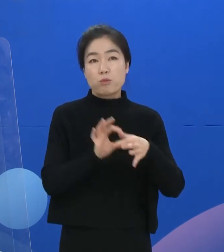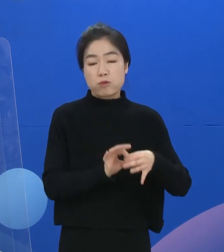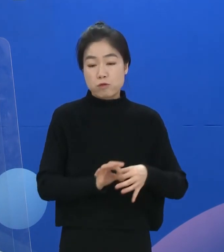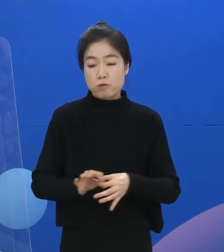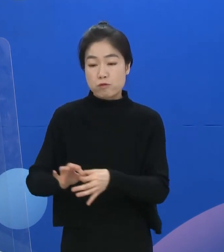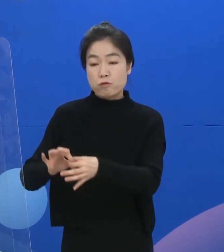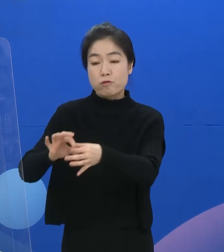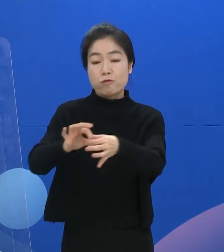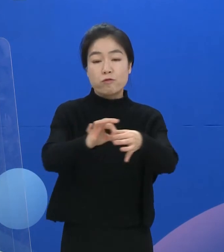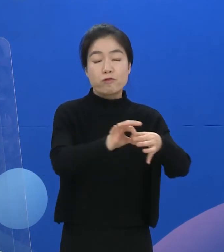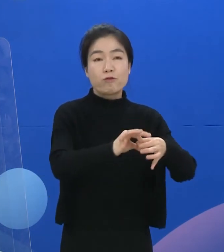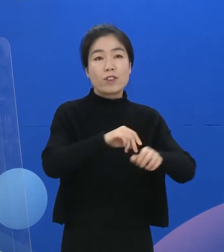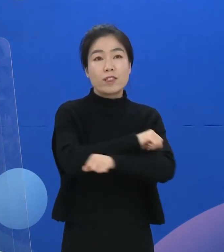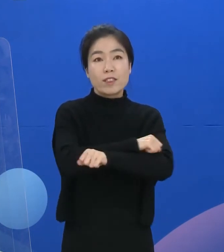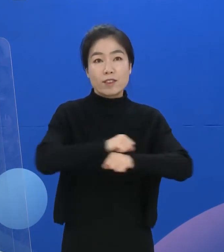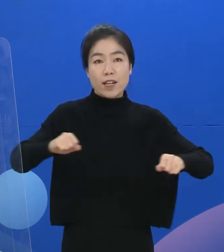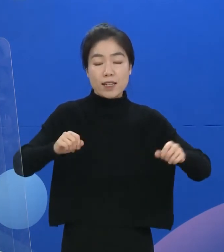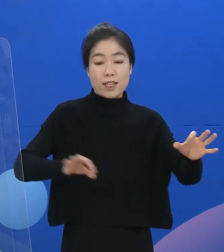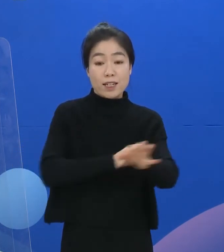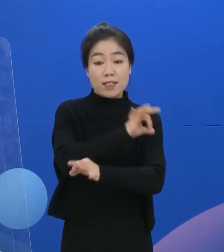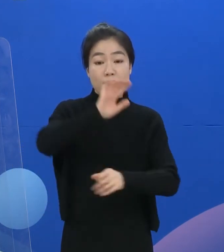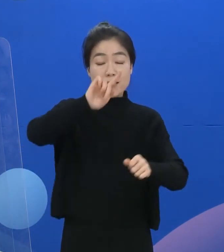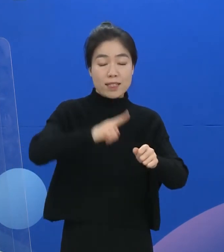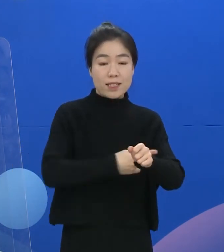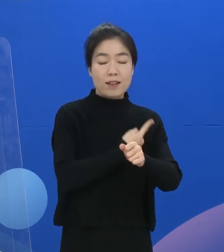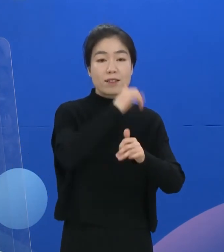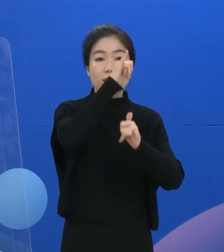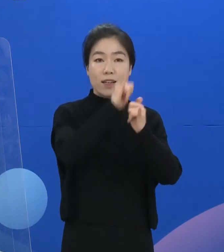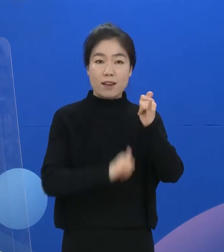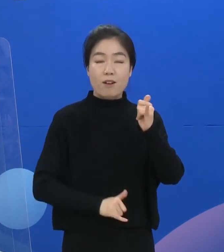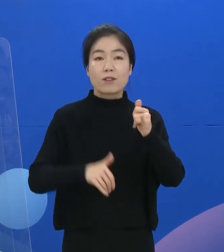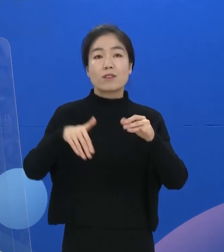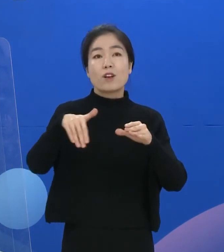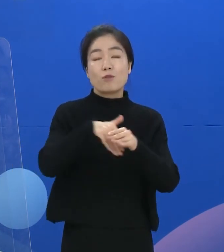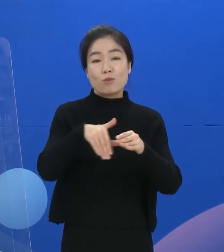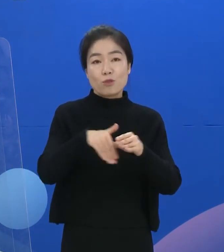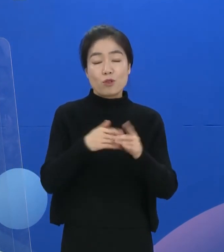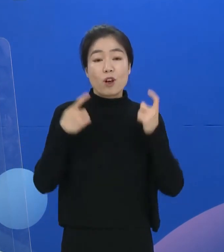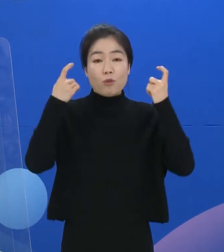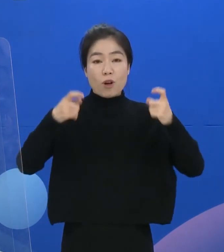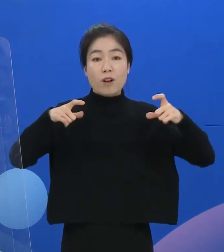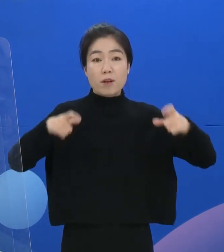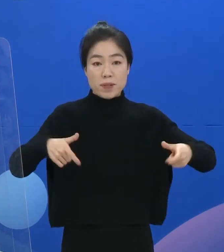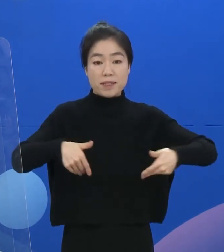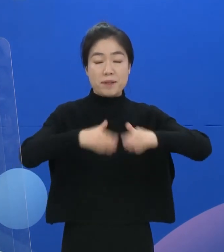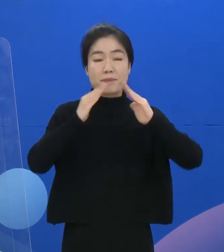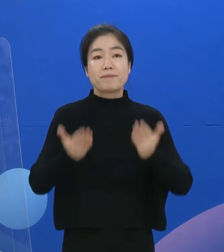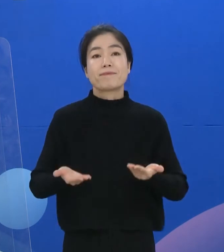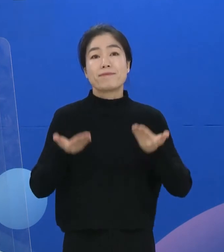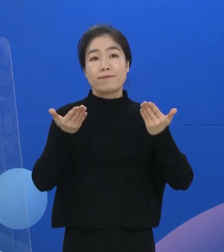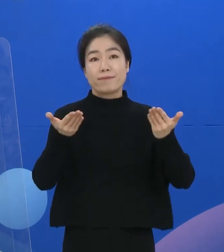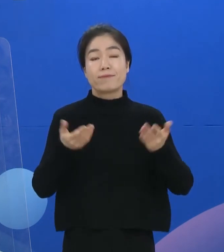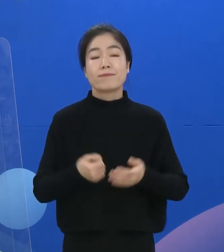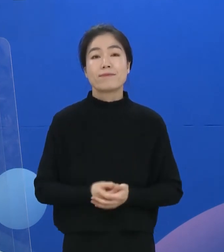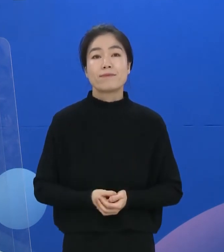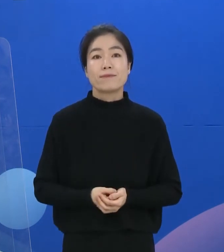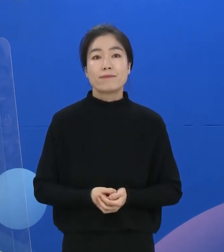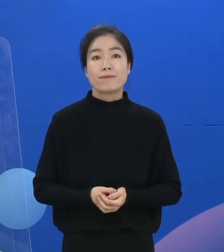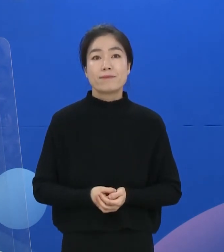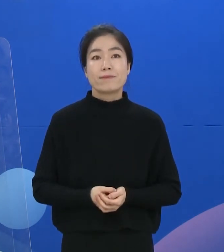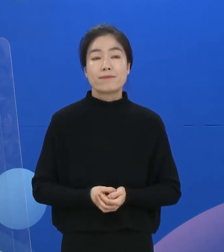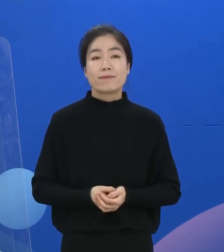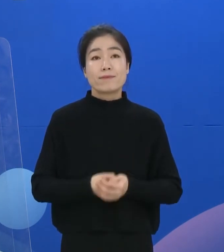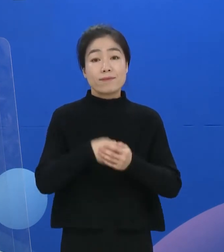광주 장성 담양 화순 나주 영암 목포를 연결하는 광역 경제